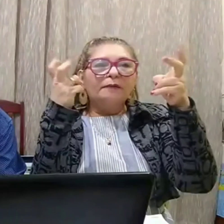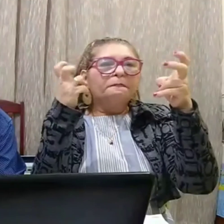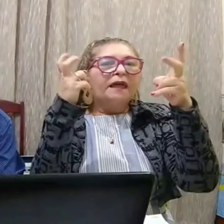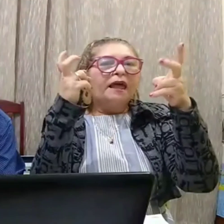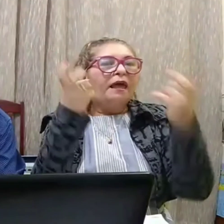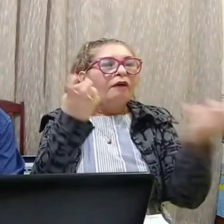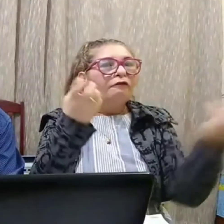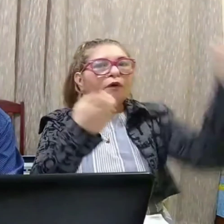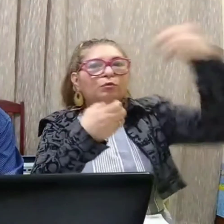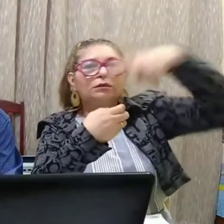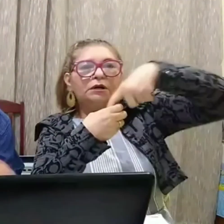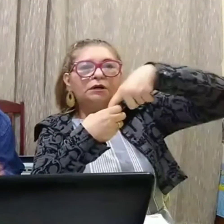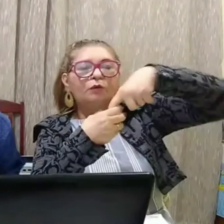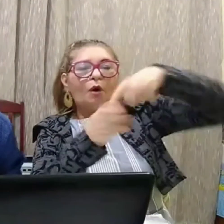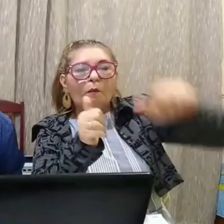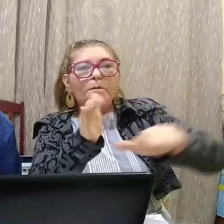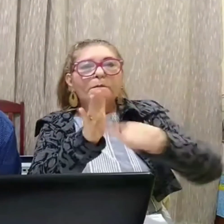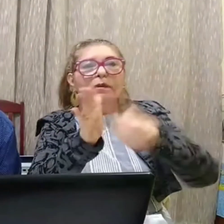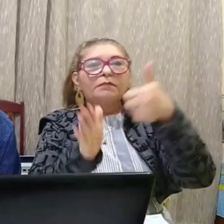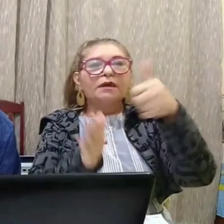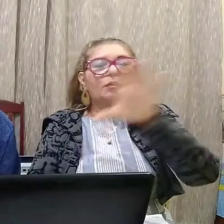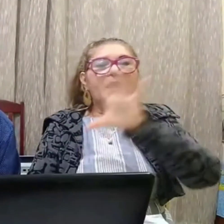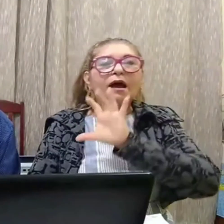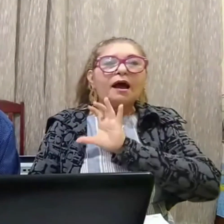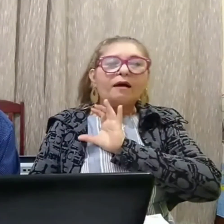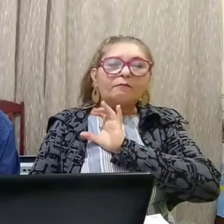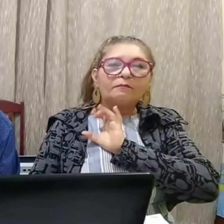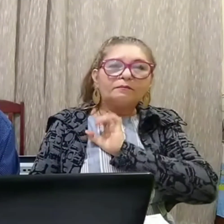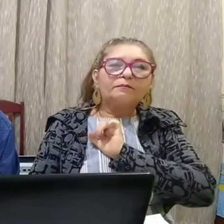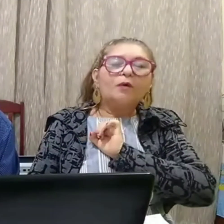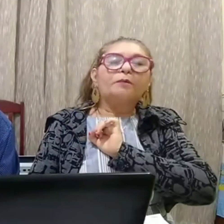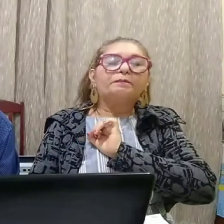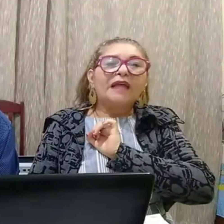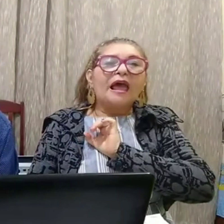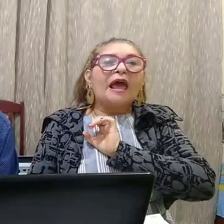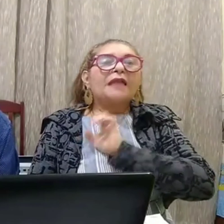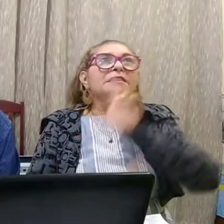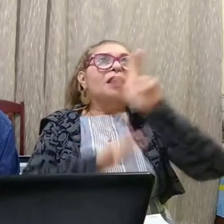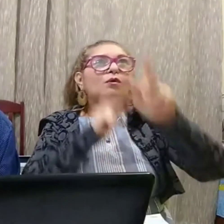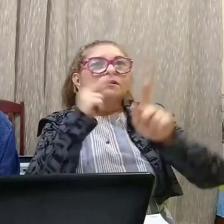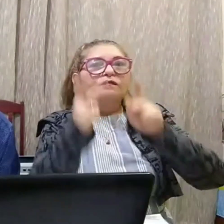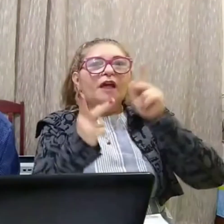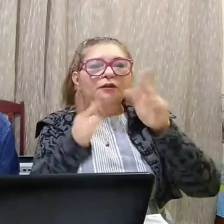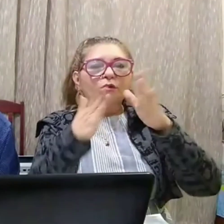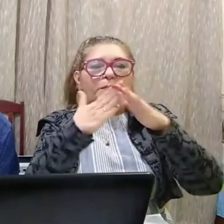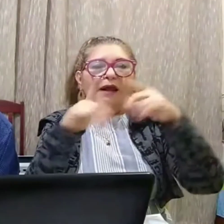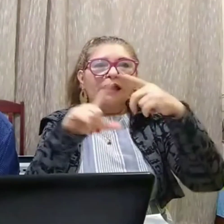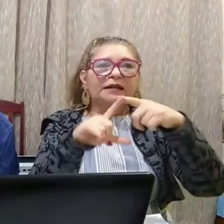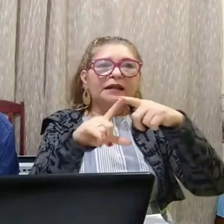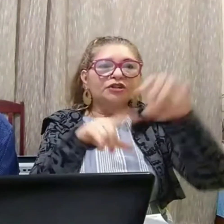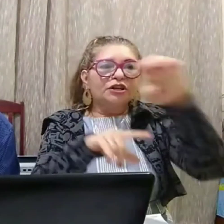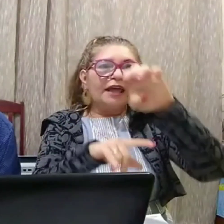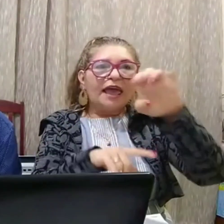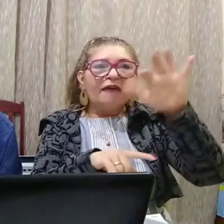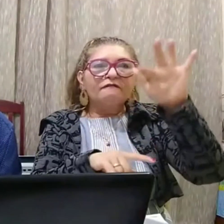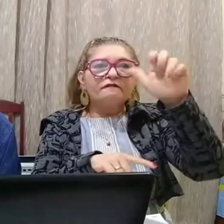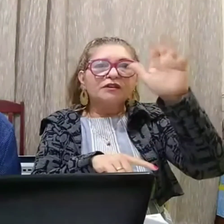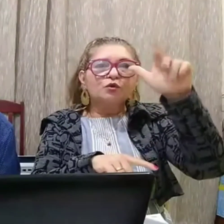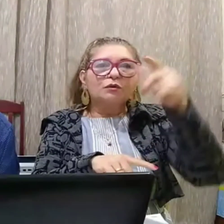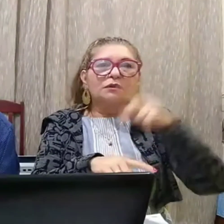ao primeiro amor. Nós vimos aqui Deus dizendo para a igreja de Éfeso: tenho, porém,